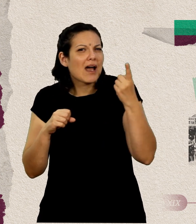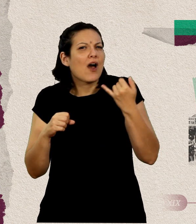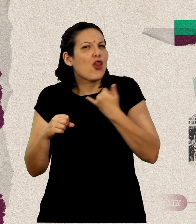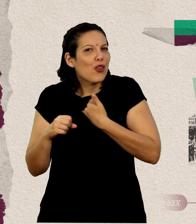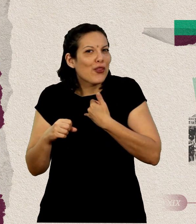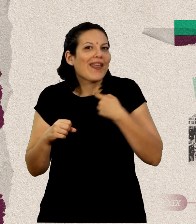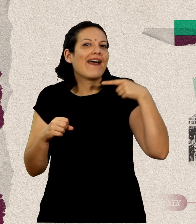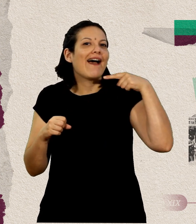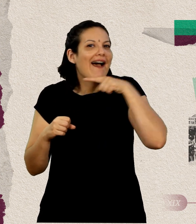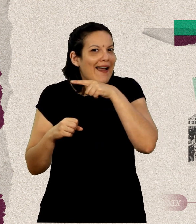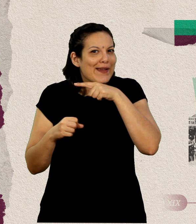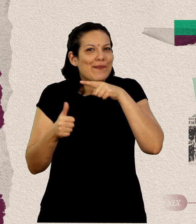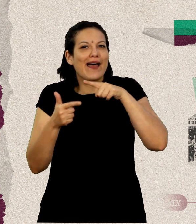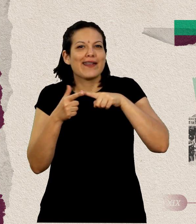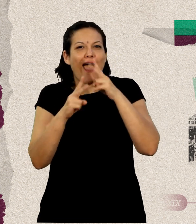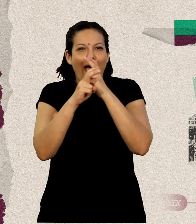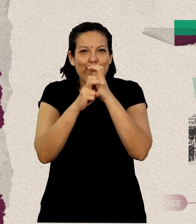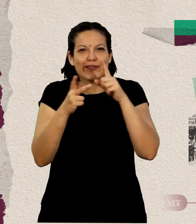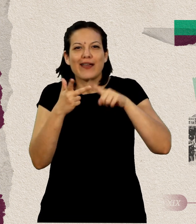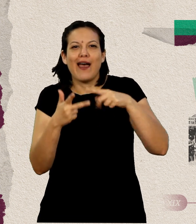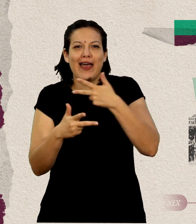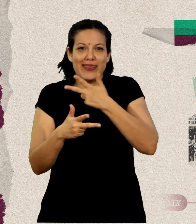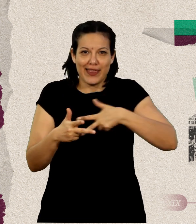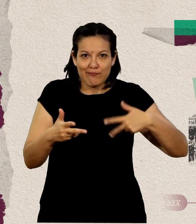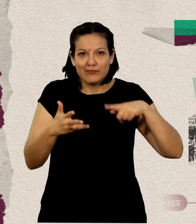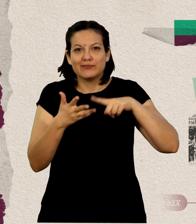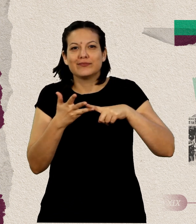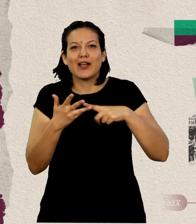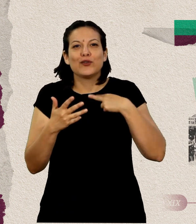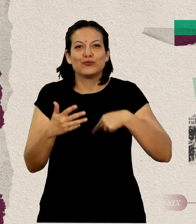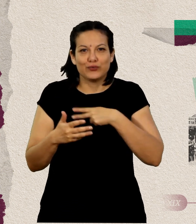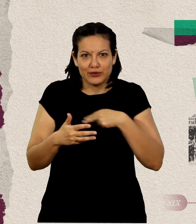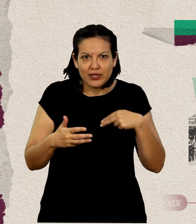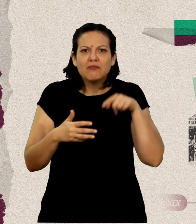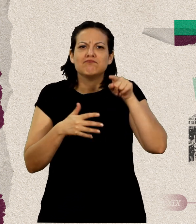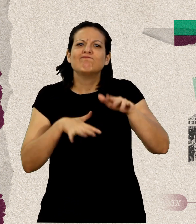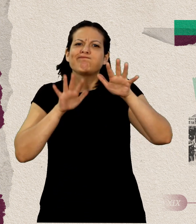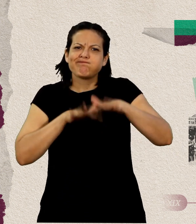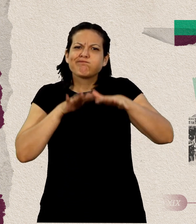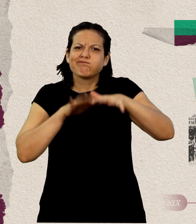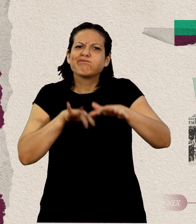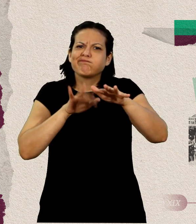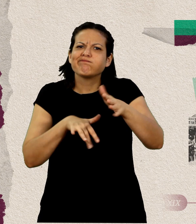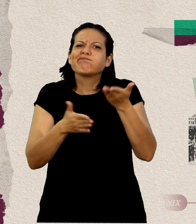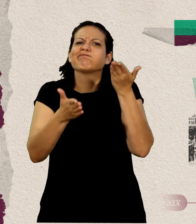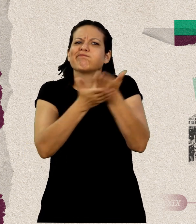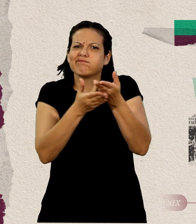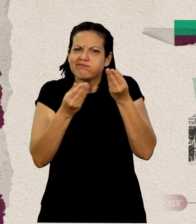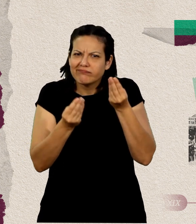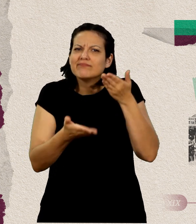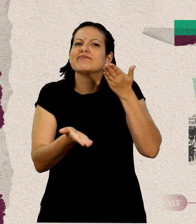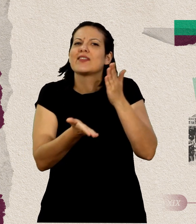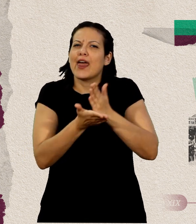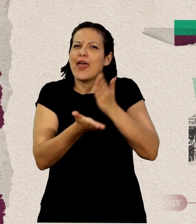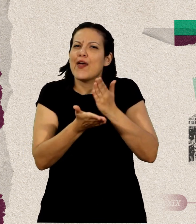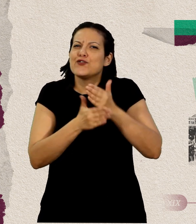en Alemania, Austria, Dinamarca y Suiza, con manifestaciones que exigían derecho de voto,